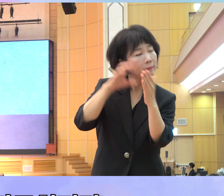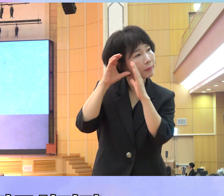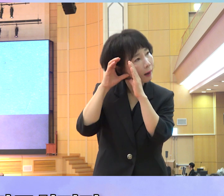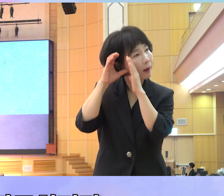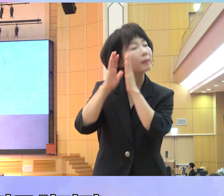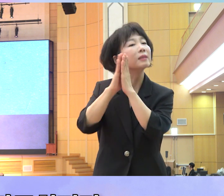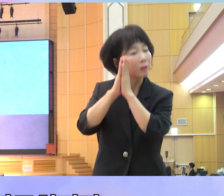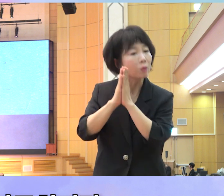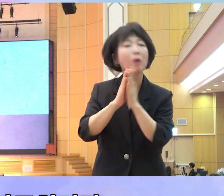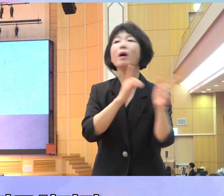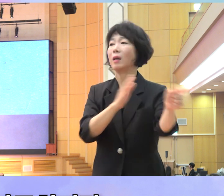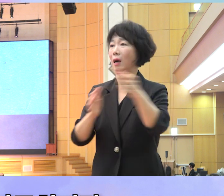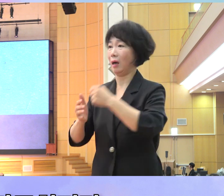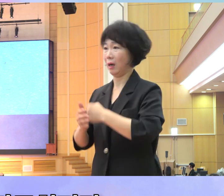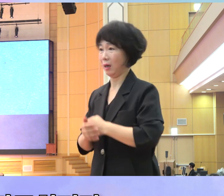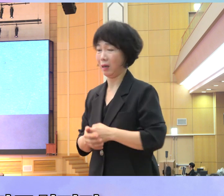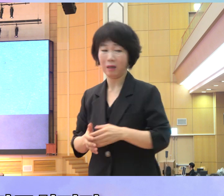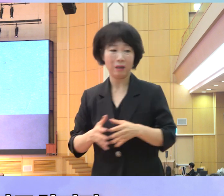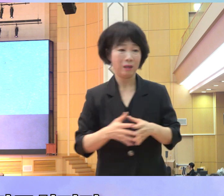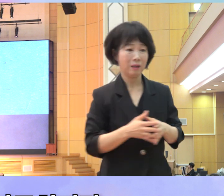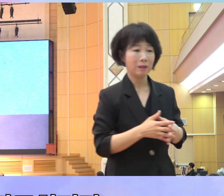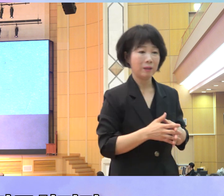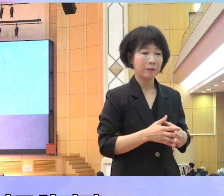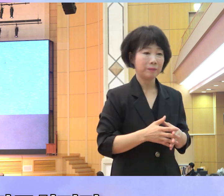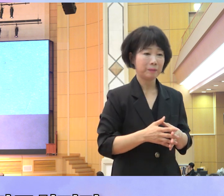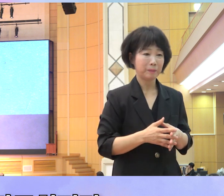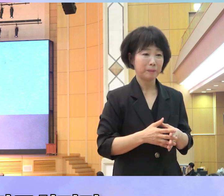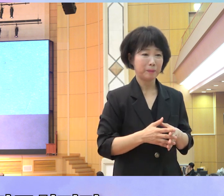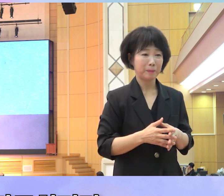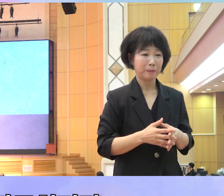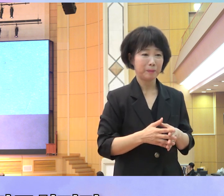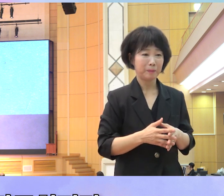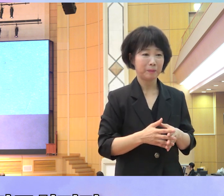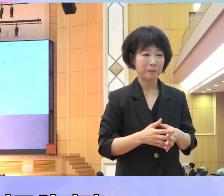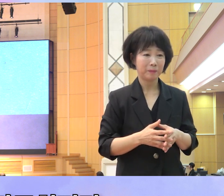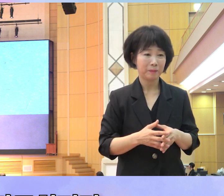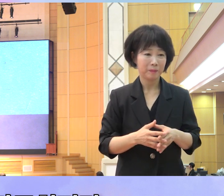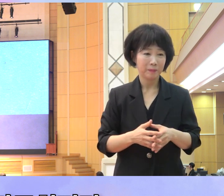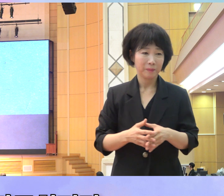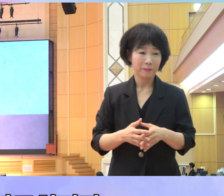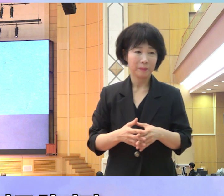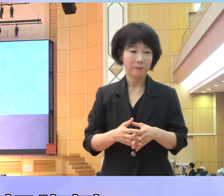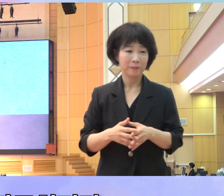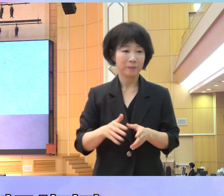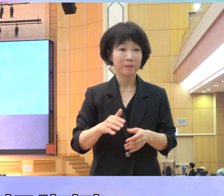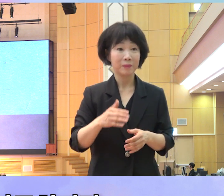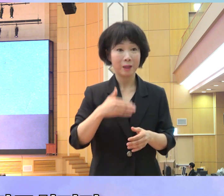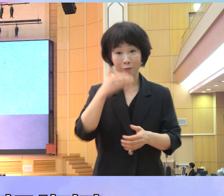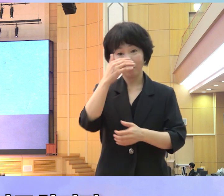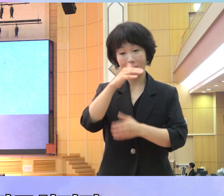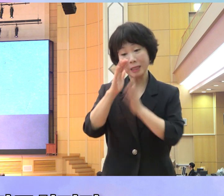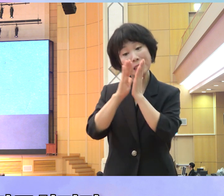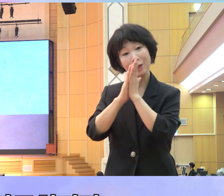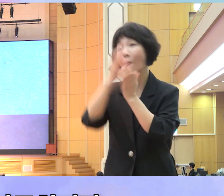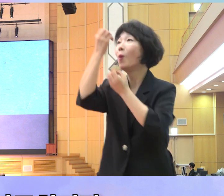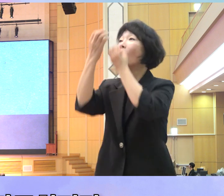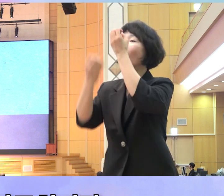기도도요, 자꾸 막 이렇게 하지 마시고 하나님 앞에 바짝 하나님만이 나의 삶의